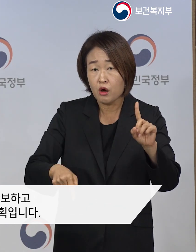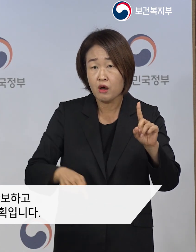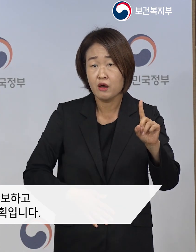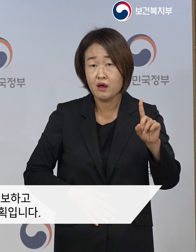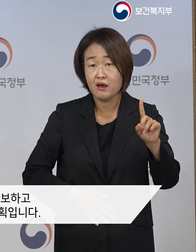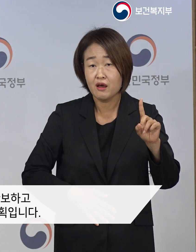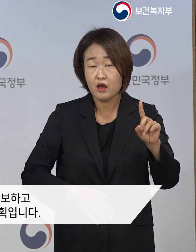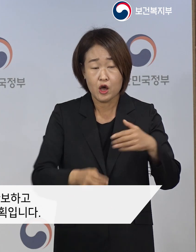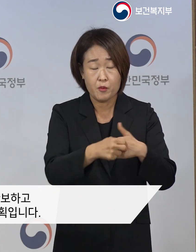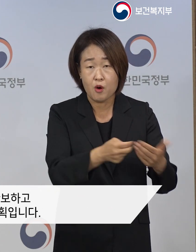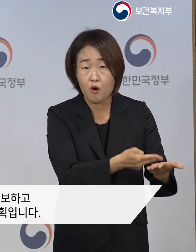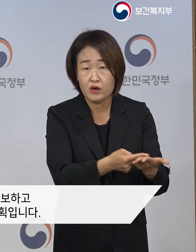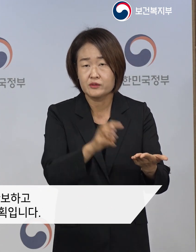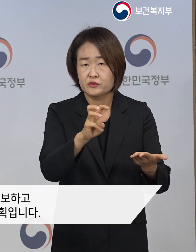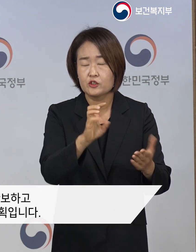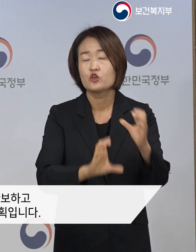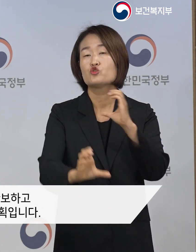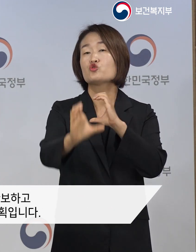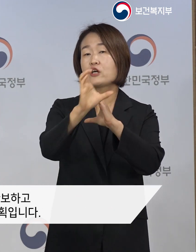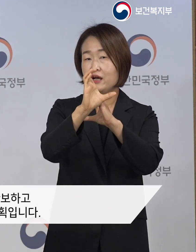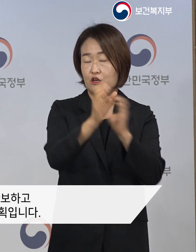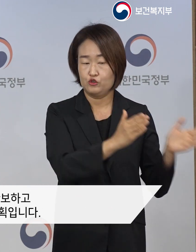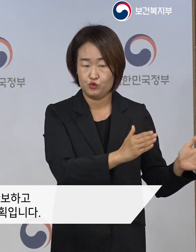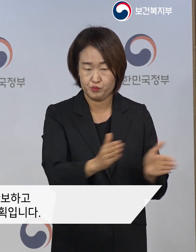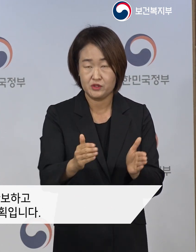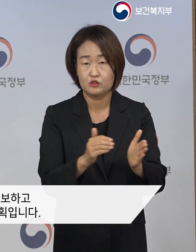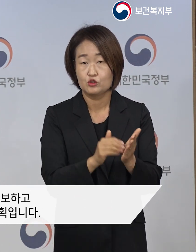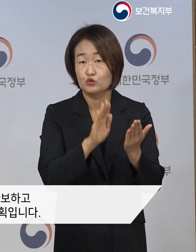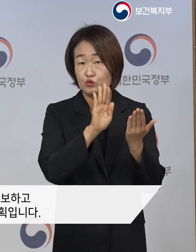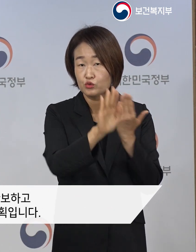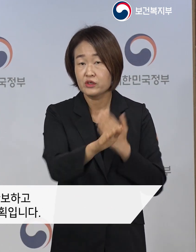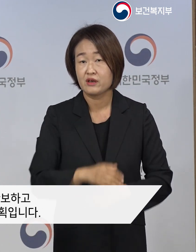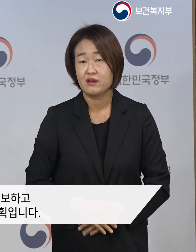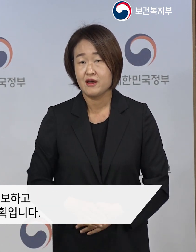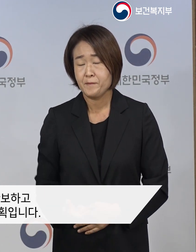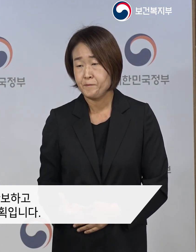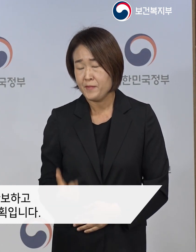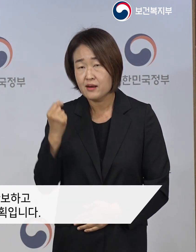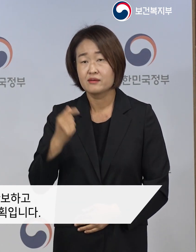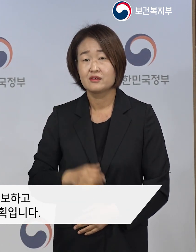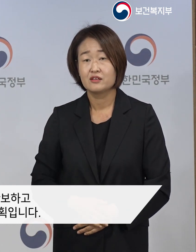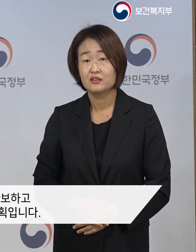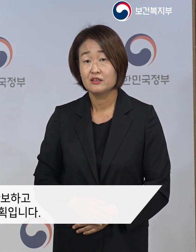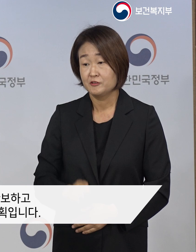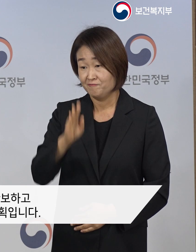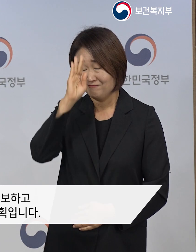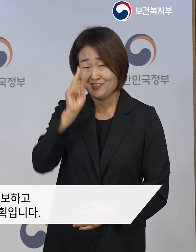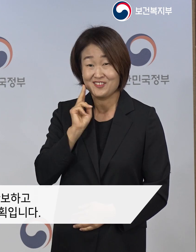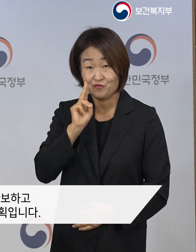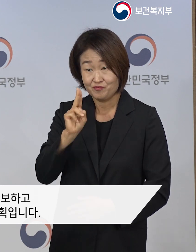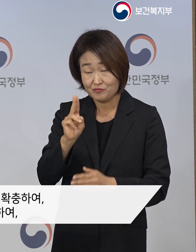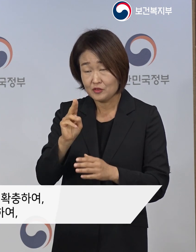병상을 추가로 확보하고 신속하게 중환자 병상을 더 확충해 나갈 계획입니다.